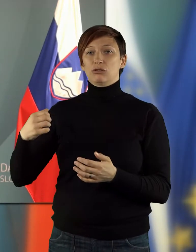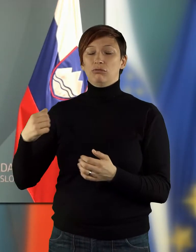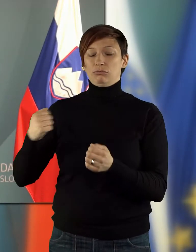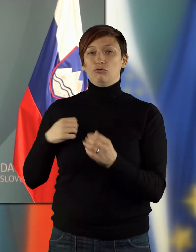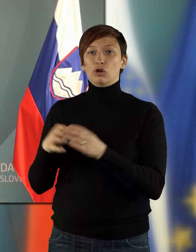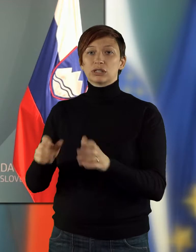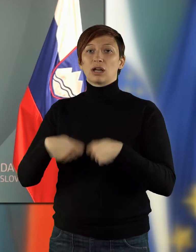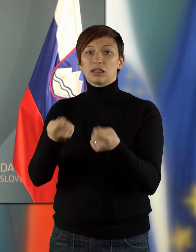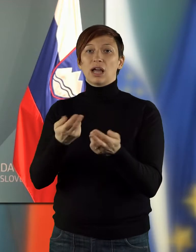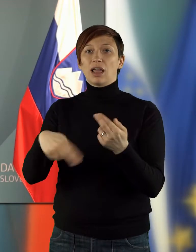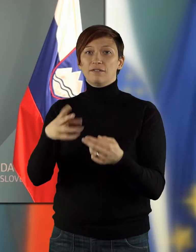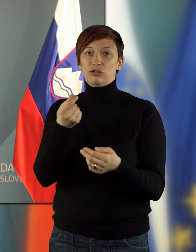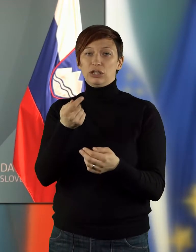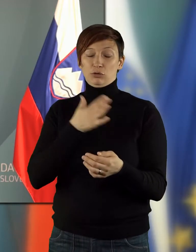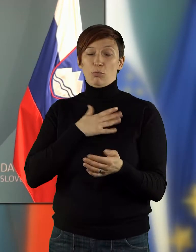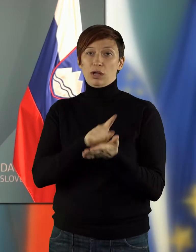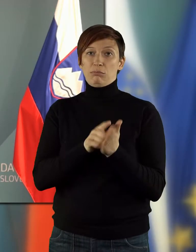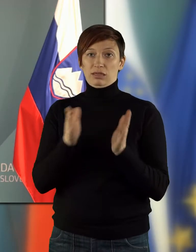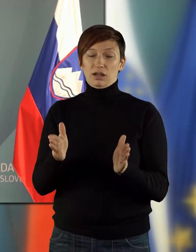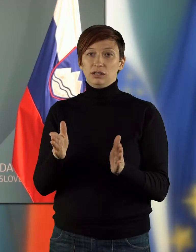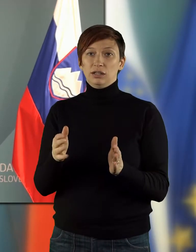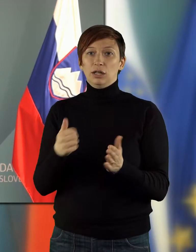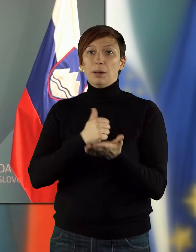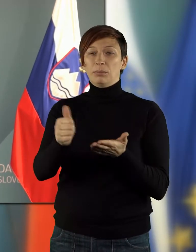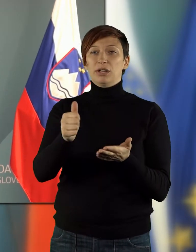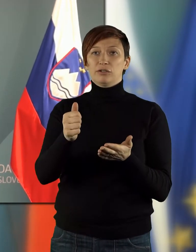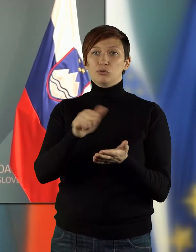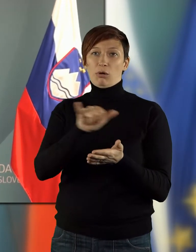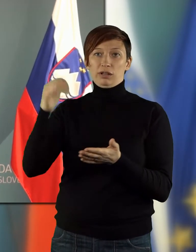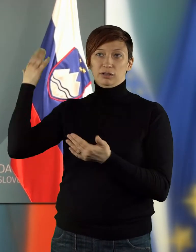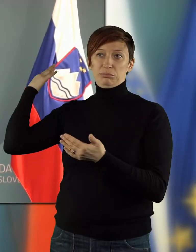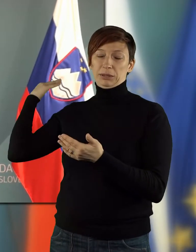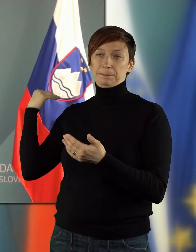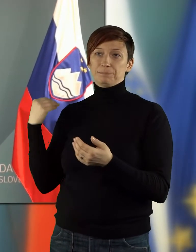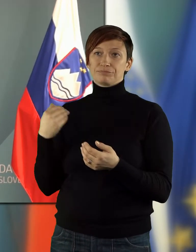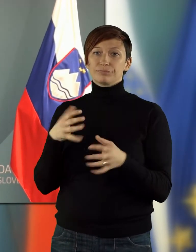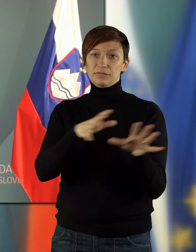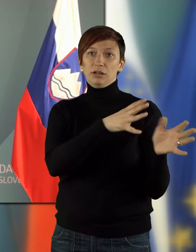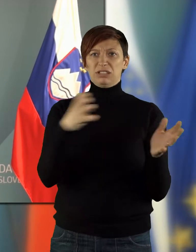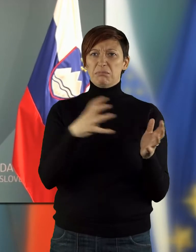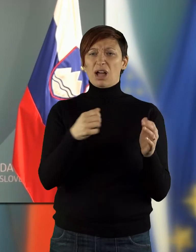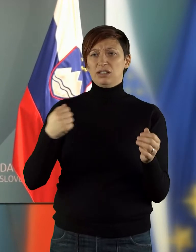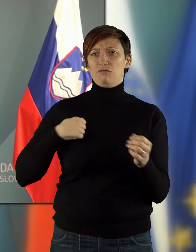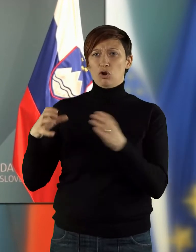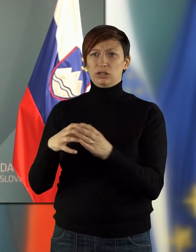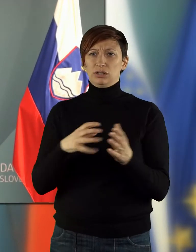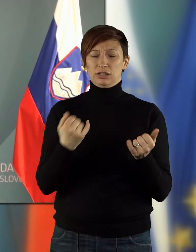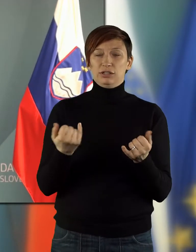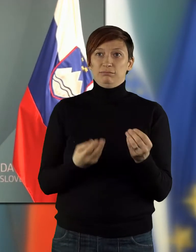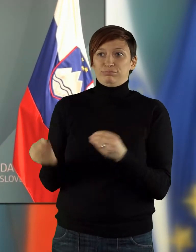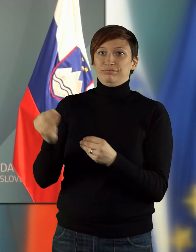Slovensko vojsko namenila znatno več sredstev, prvič po letih pravzaprav jemanja